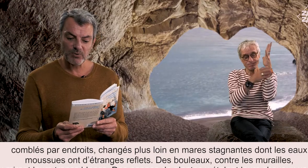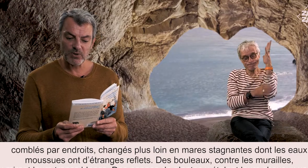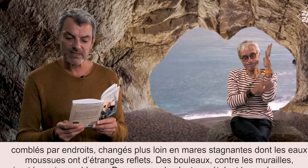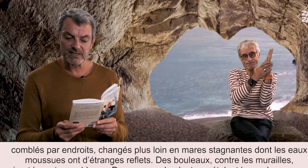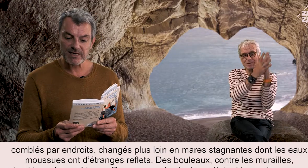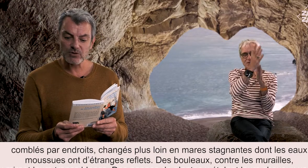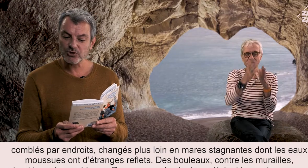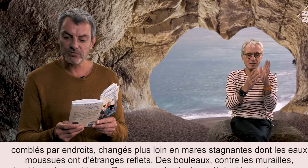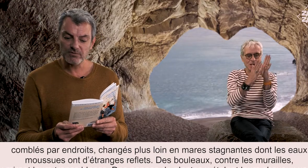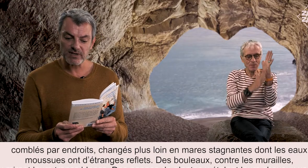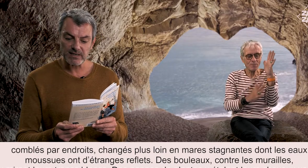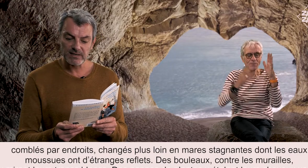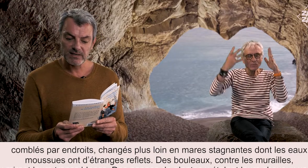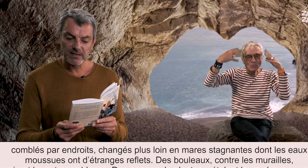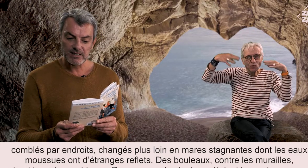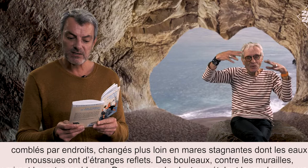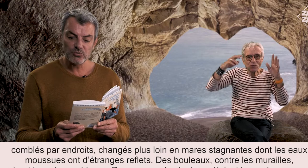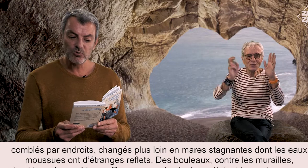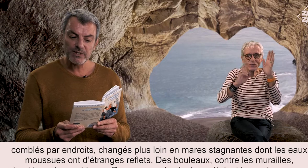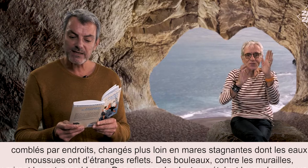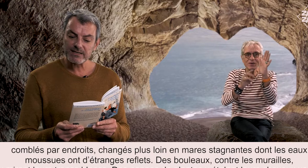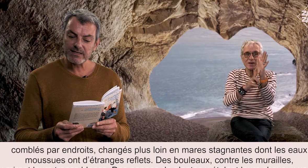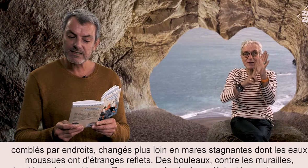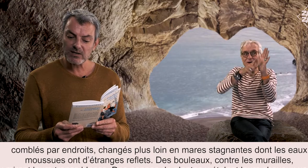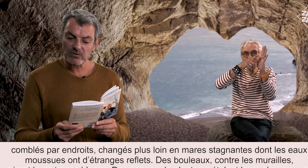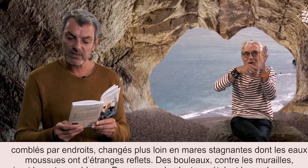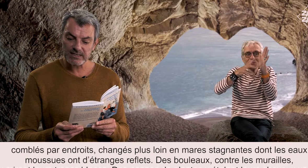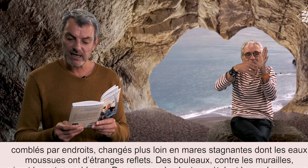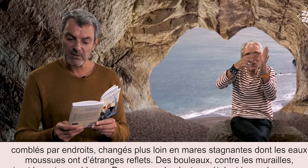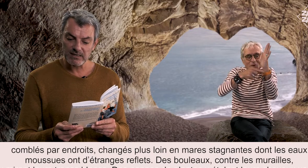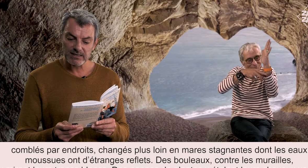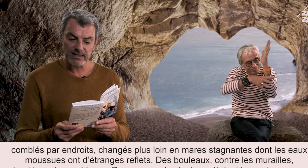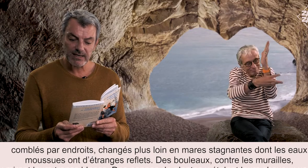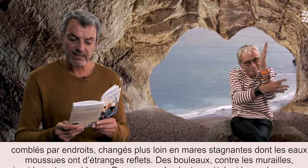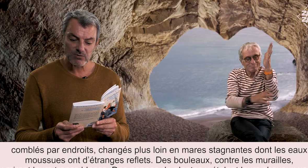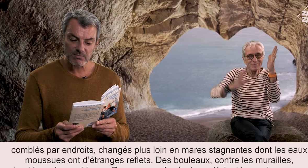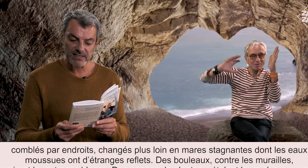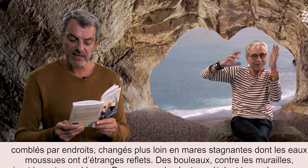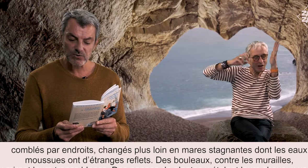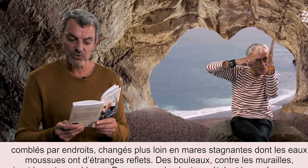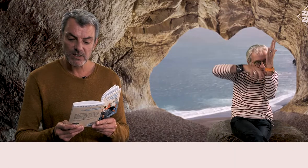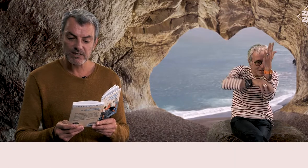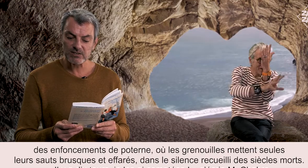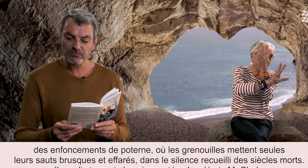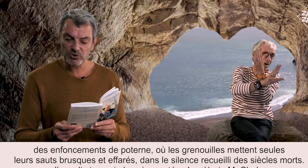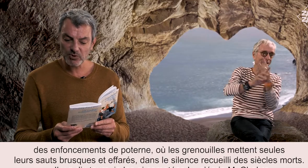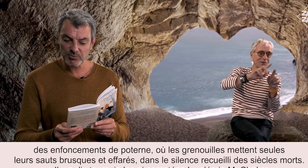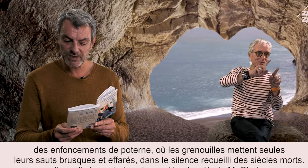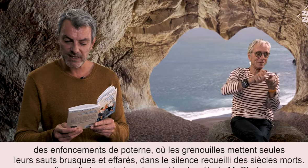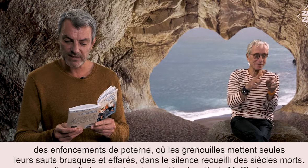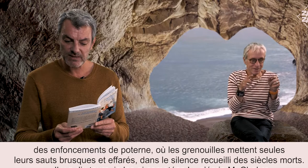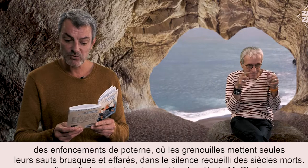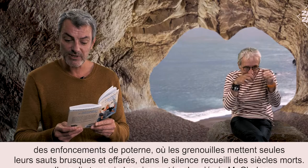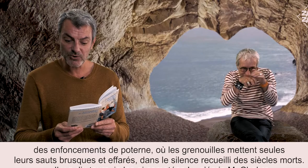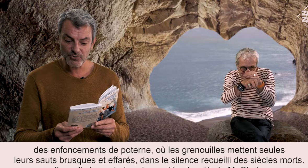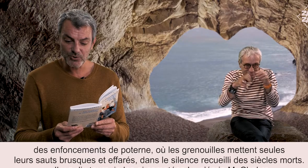nappes de plantes y étalent leurs cheveux verts, des coups de lumière glissent entre les arbres, éclairent des coins mystérieux, des enfoncements de